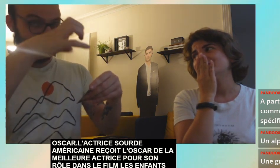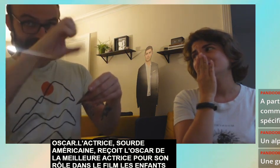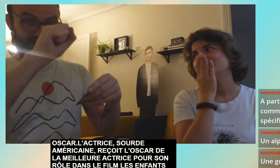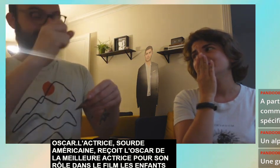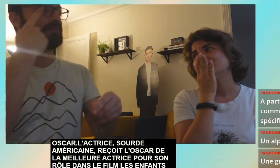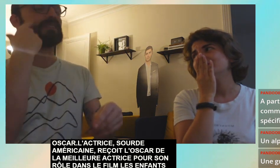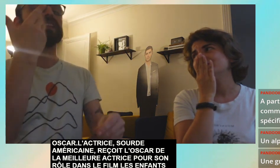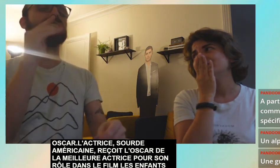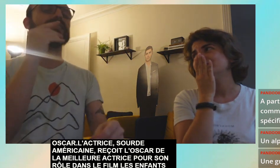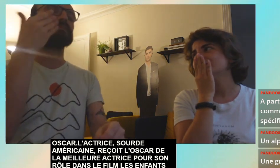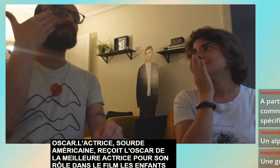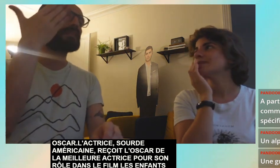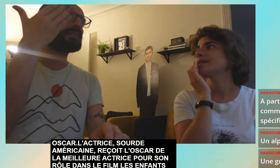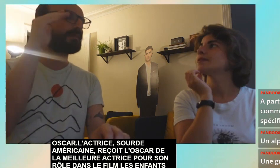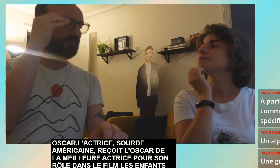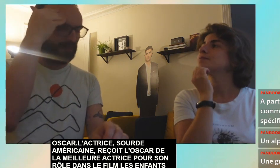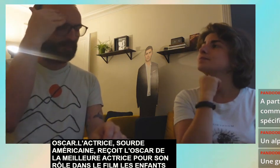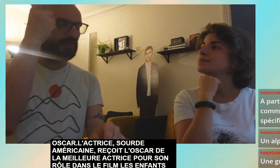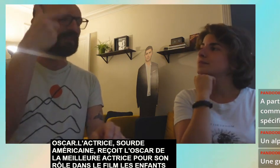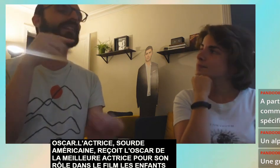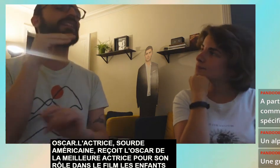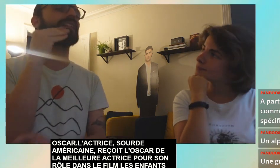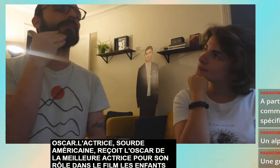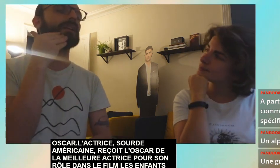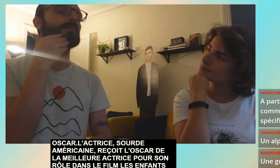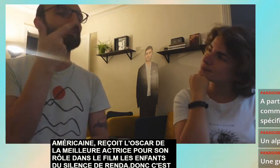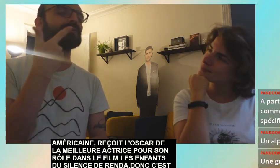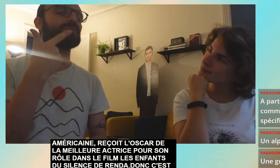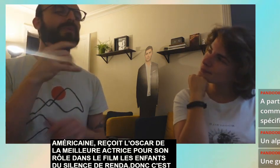Haynes. Donc c'est, si vous la connaissez, c'est Marley Matlin, du coup elle